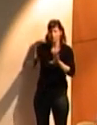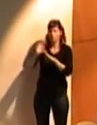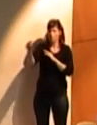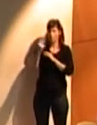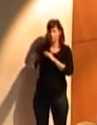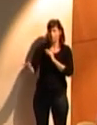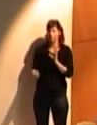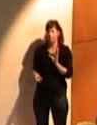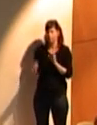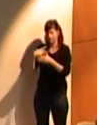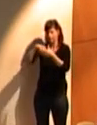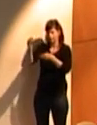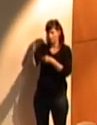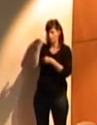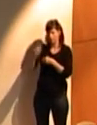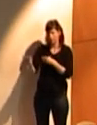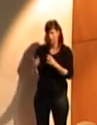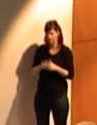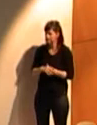vu depuis l'extérieur.